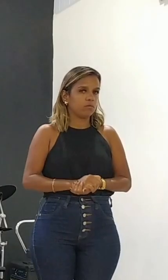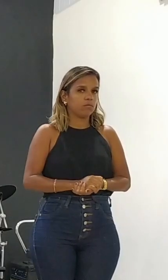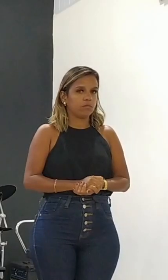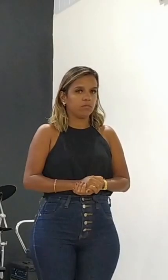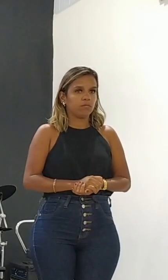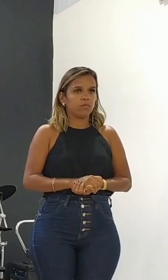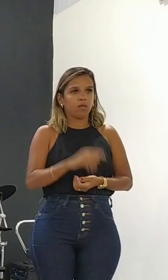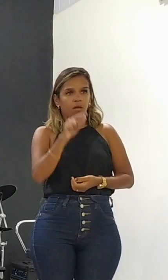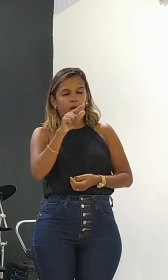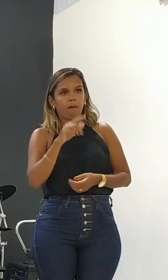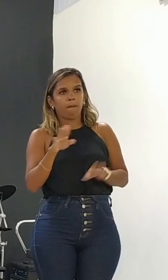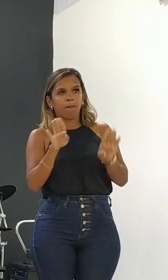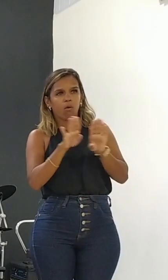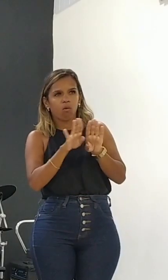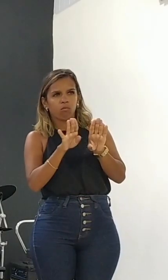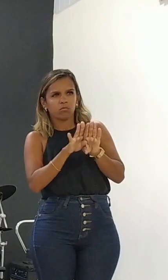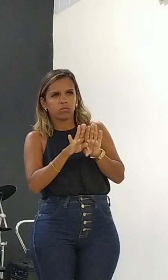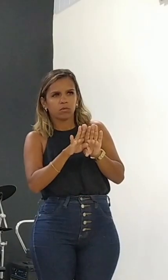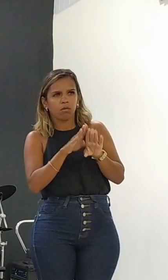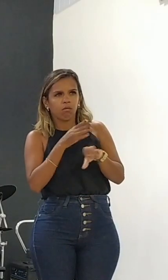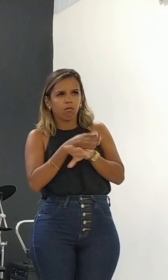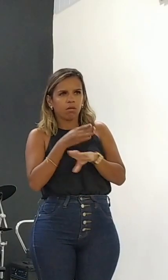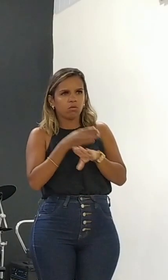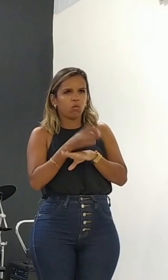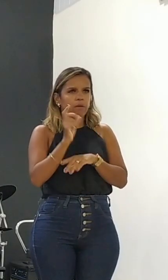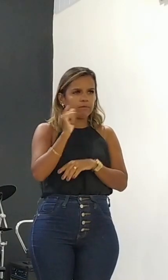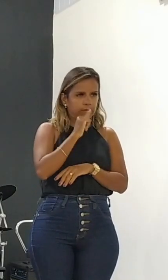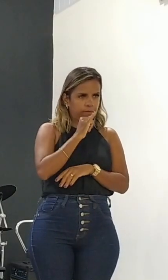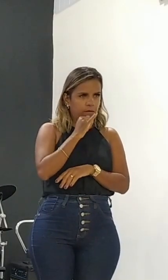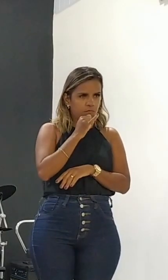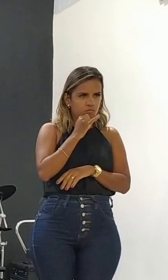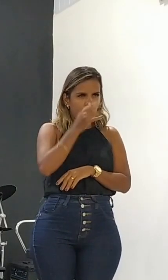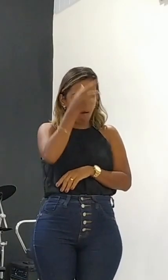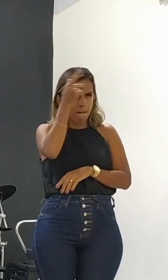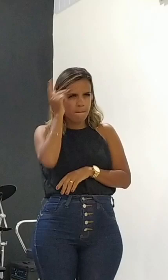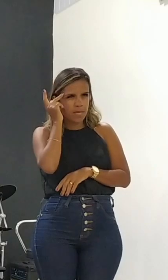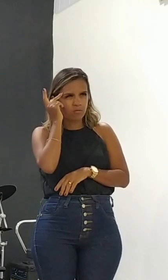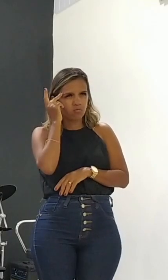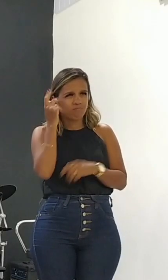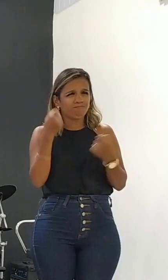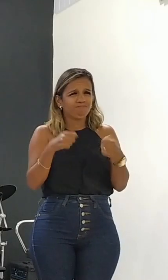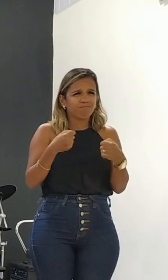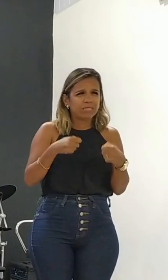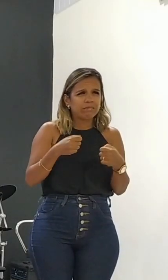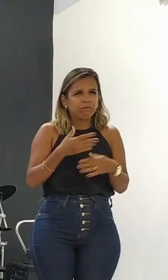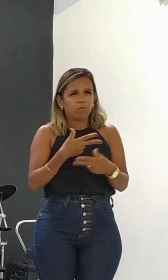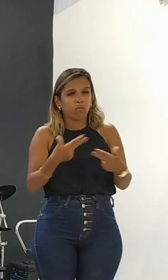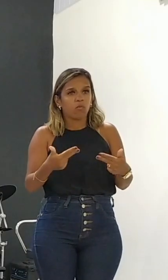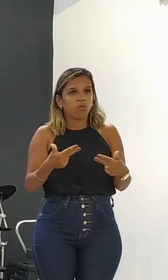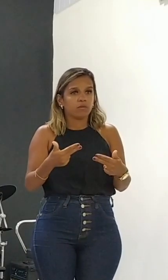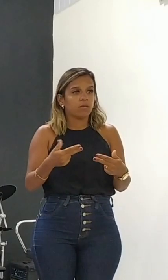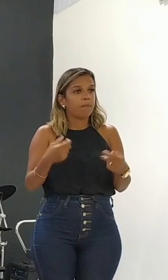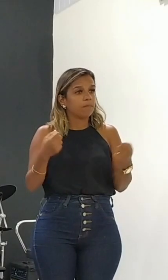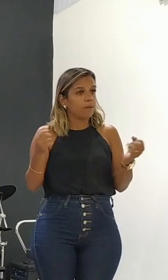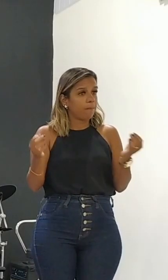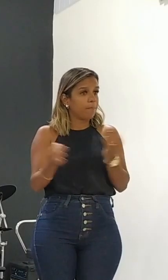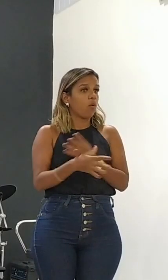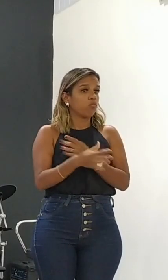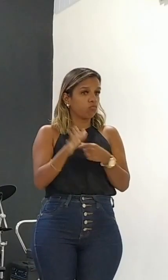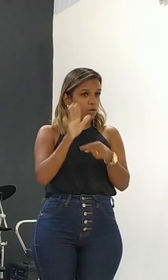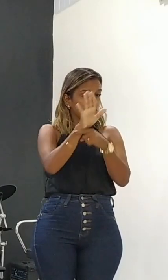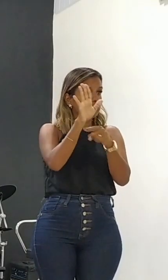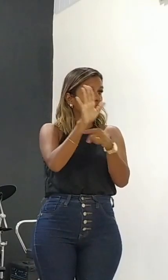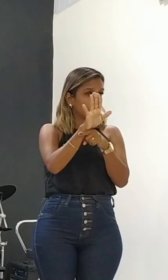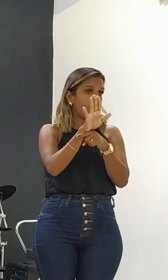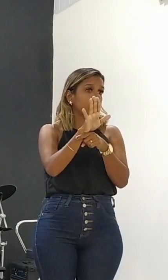Estou ali na porta, entrou uma pessoa ali, essa pessoa está com uma necessidade, a gente tem que estar preparado para ajudar. Nós temos